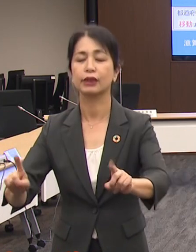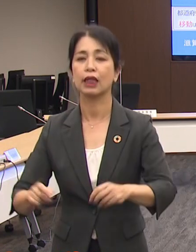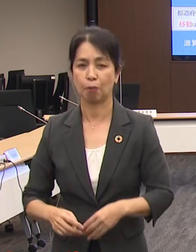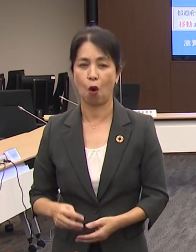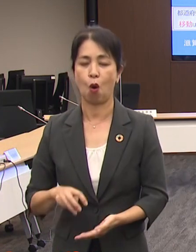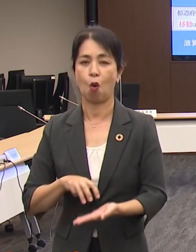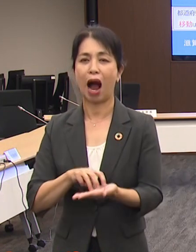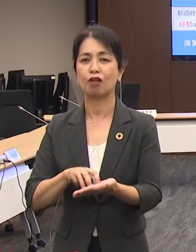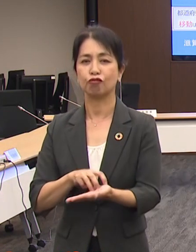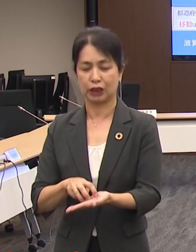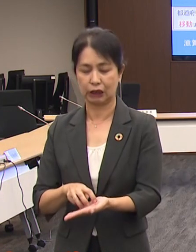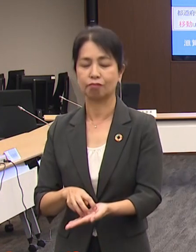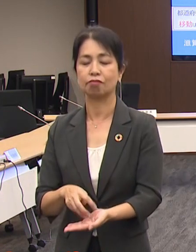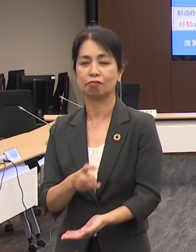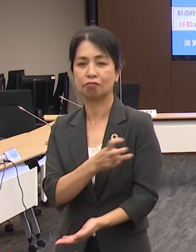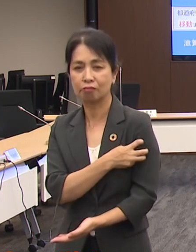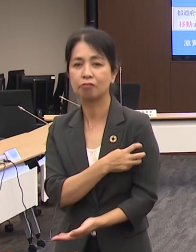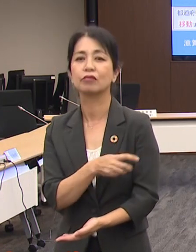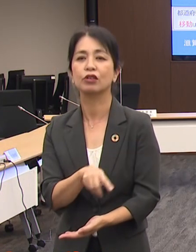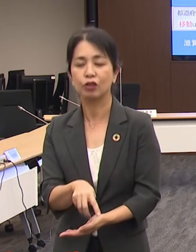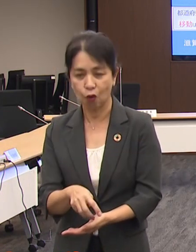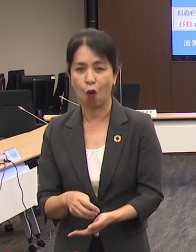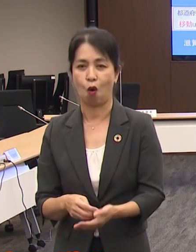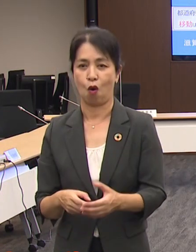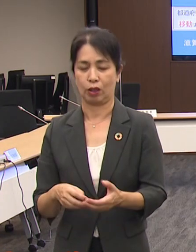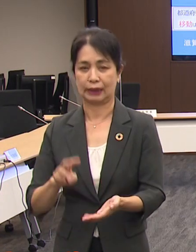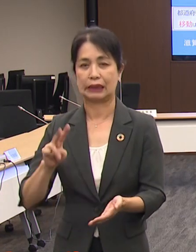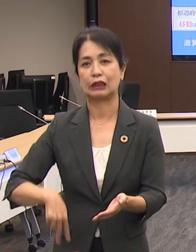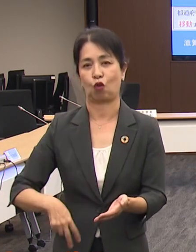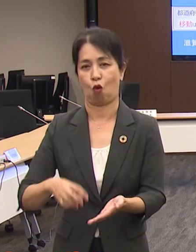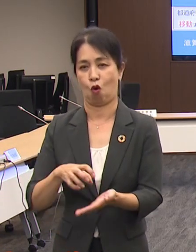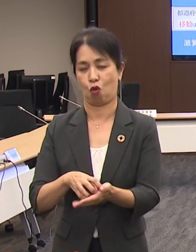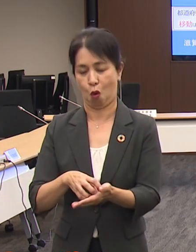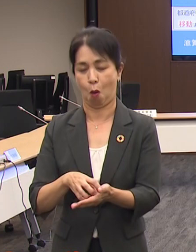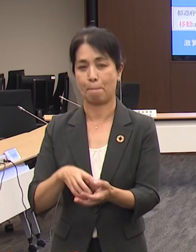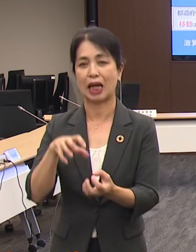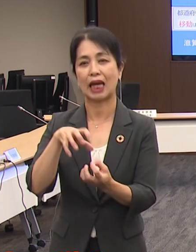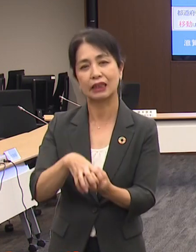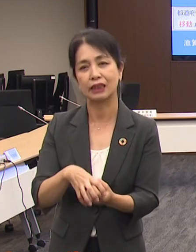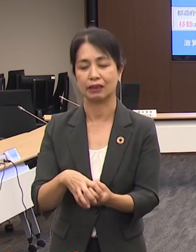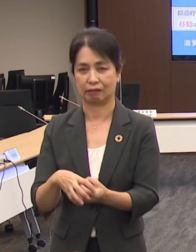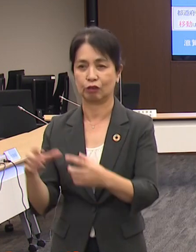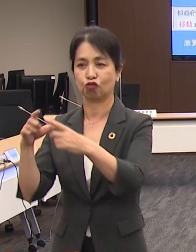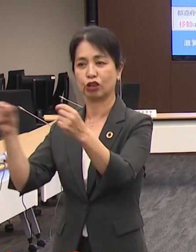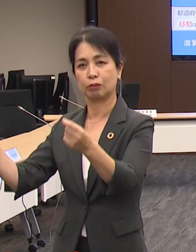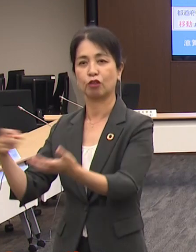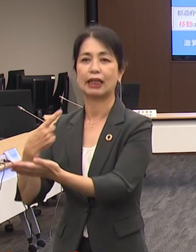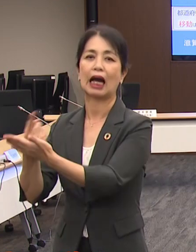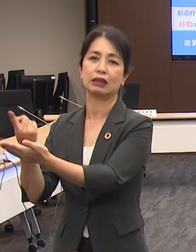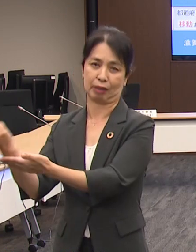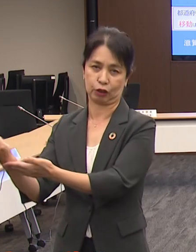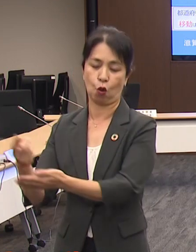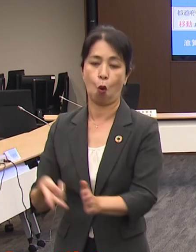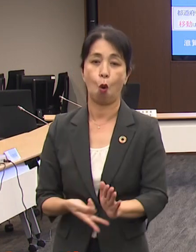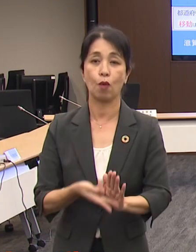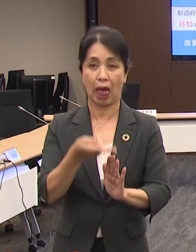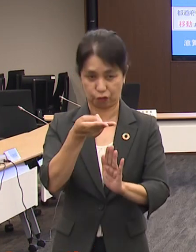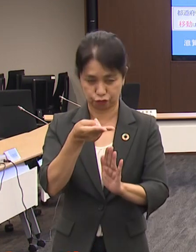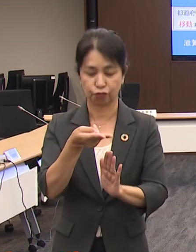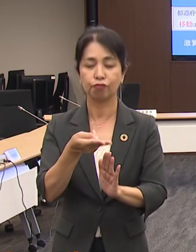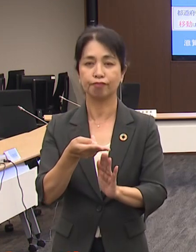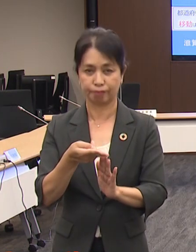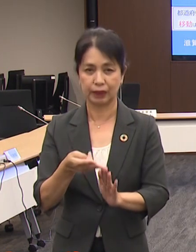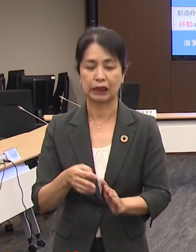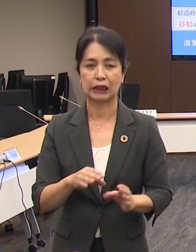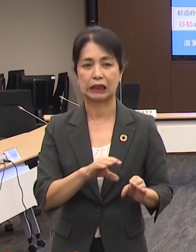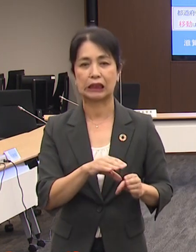査パッケージの国の技術実証に参加いたします。ホテル等、また移動